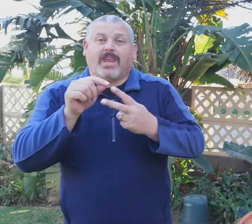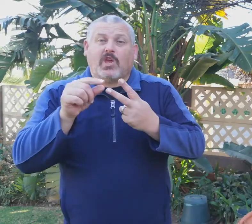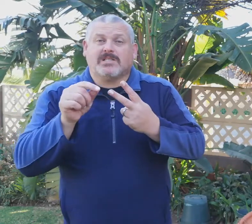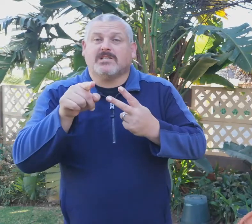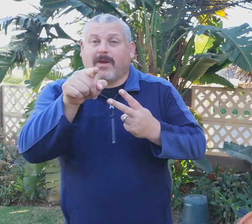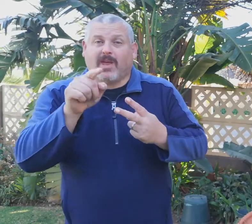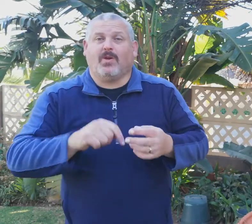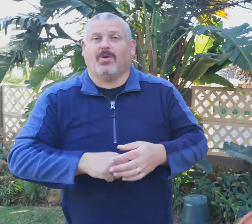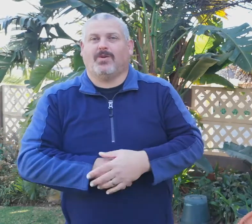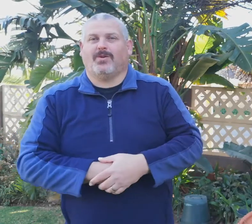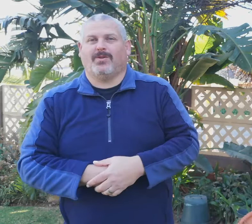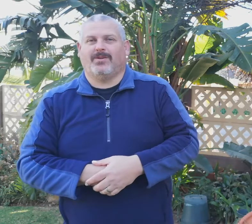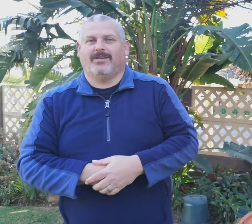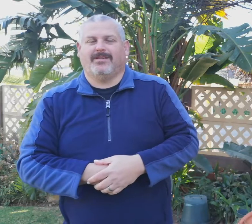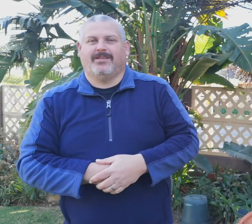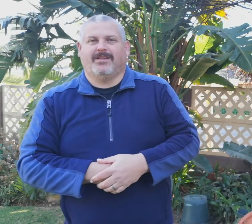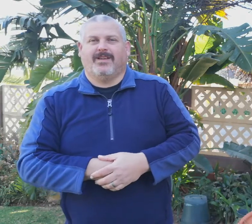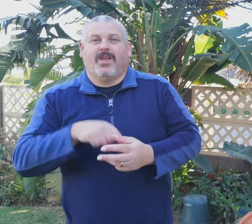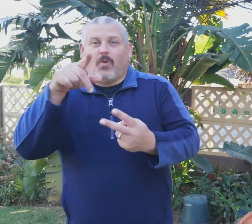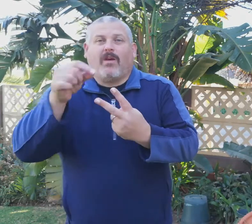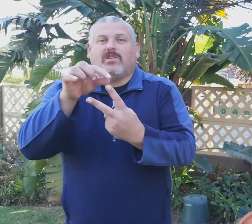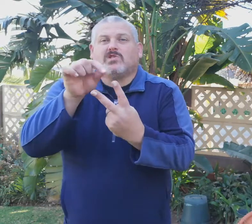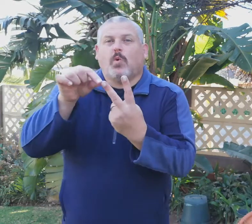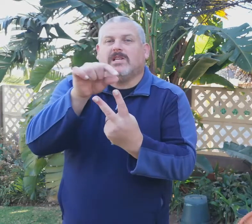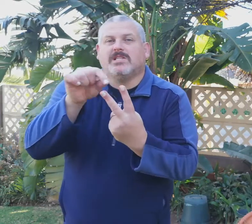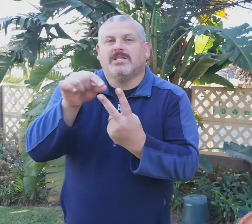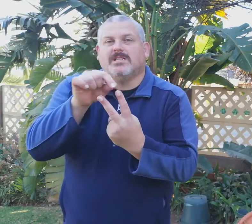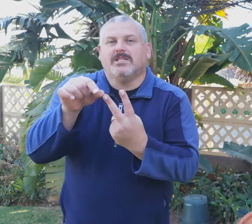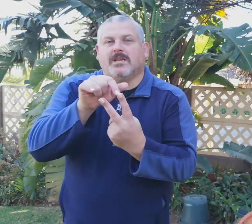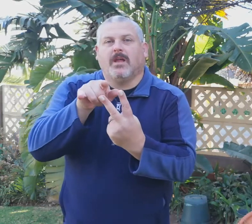But the keys is by you. You have choice.